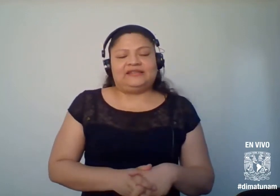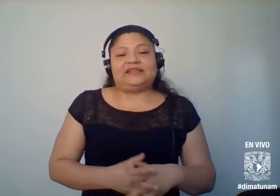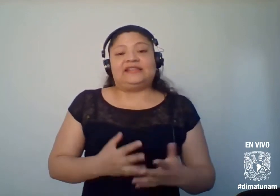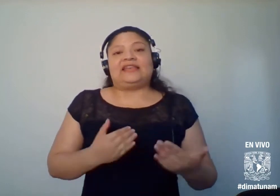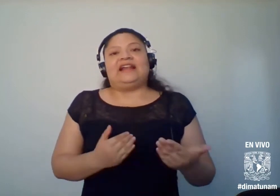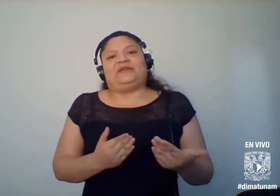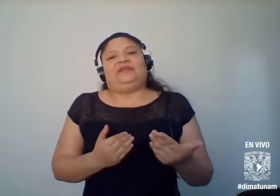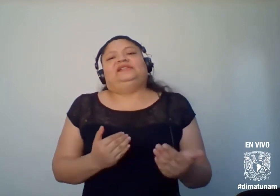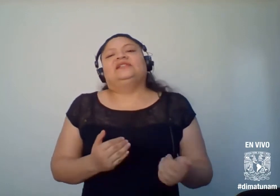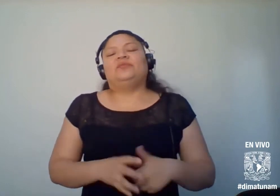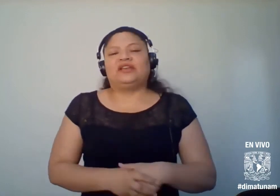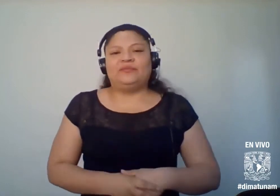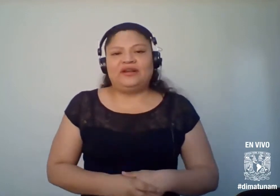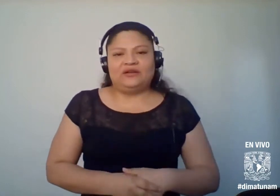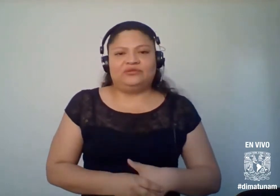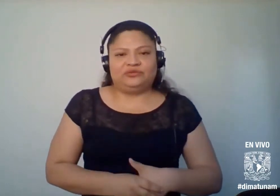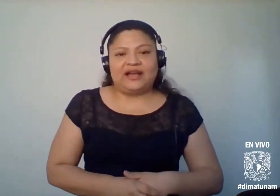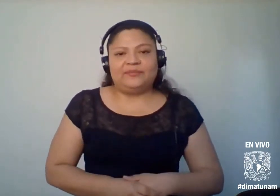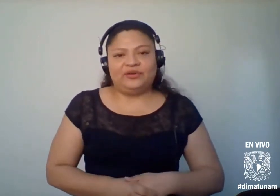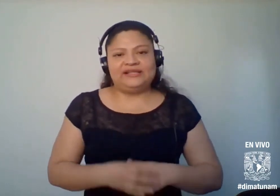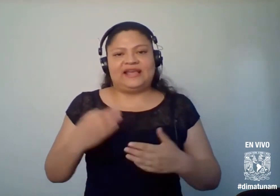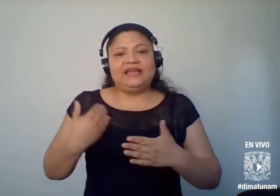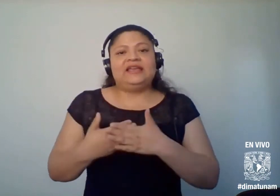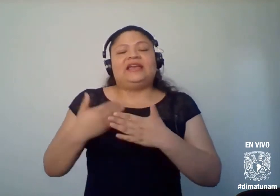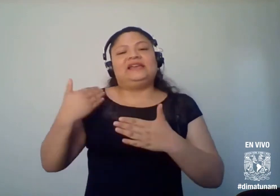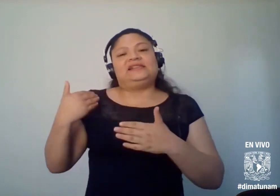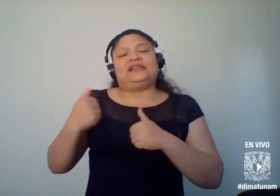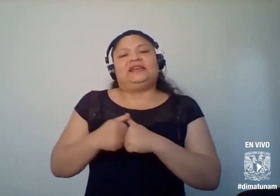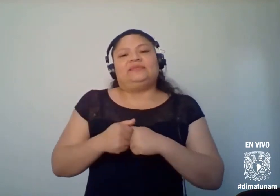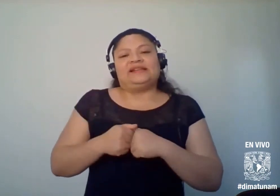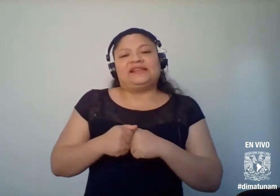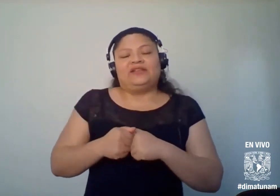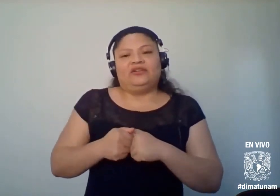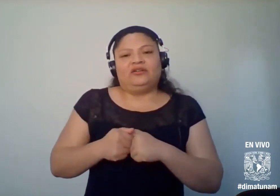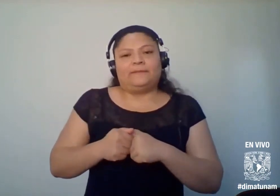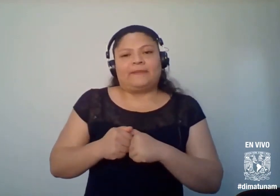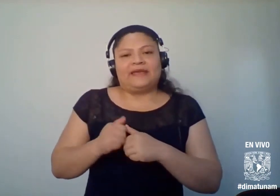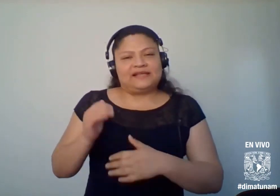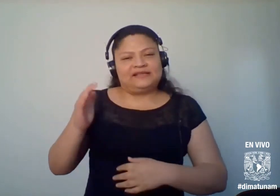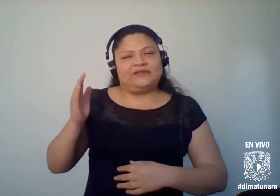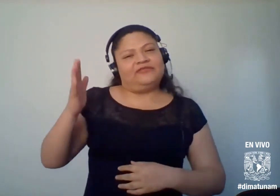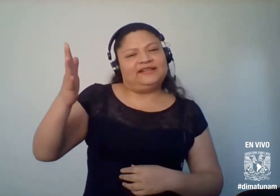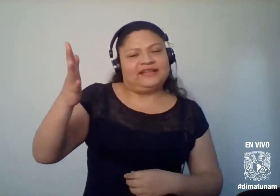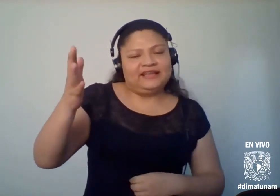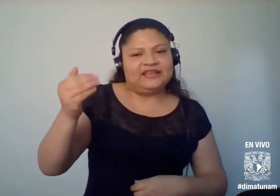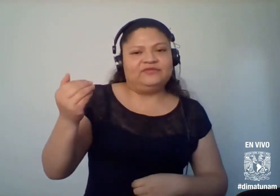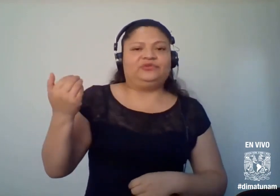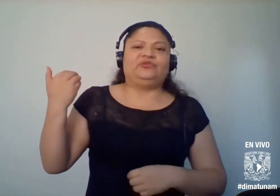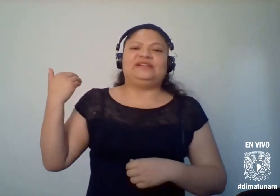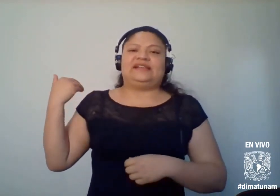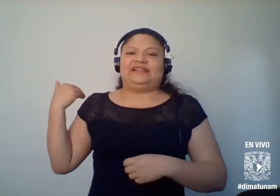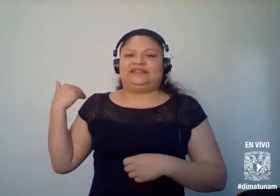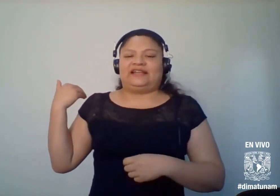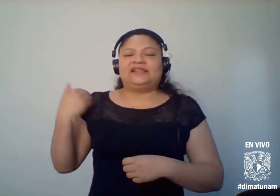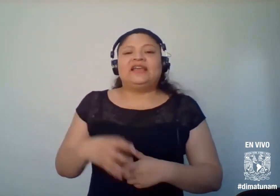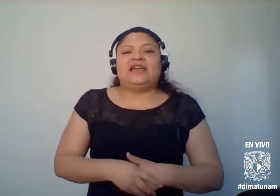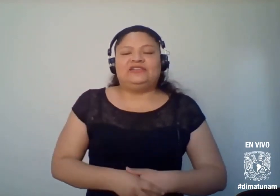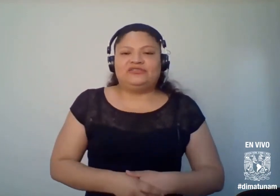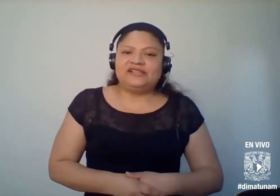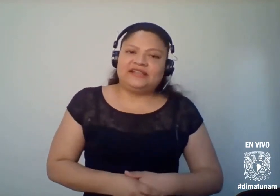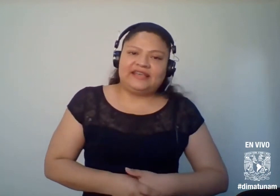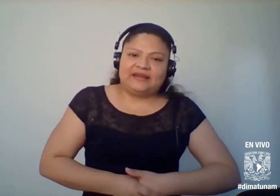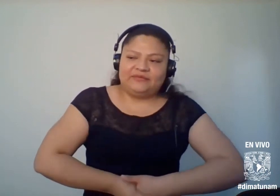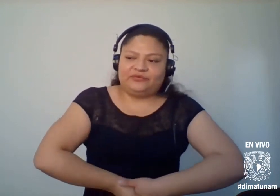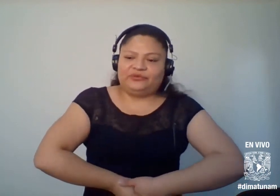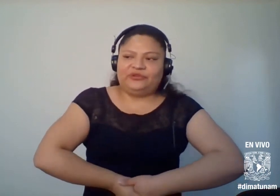se seña al revés. Por ejemplo, en la cultura japonesa es el pasado, es hacia enfrente y el futuro es hacia atrás.